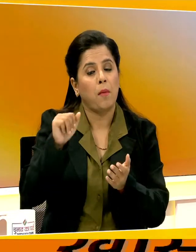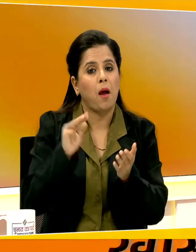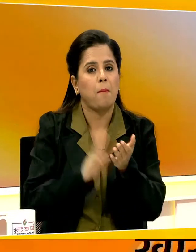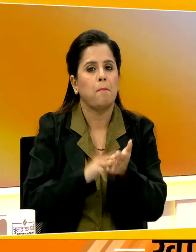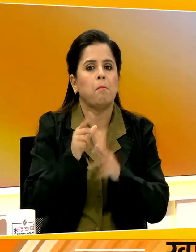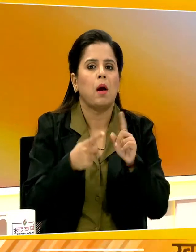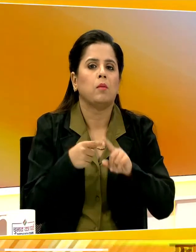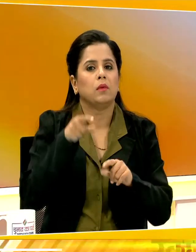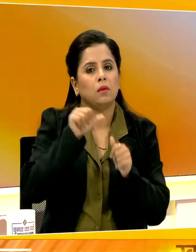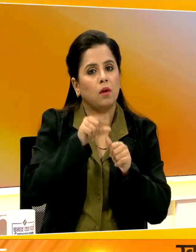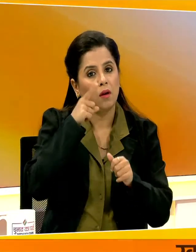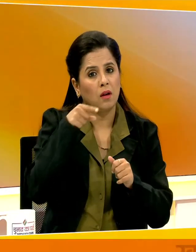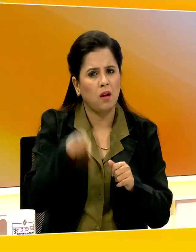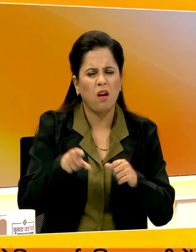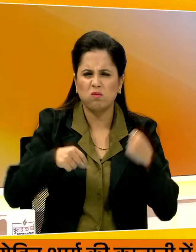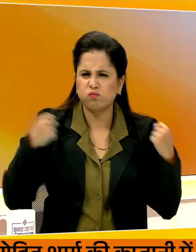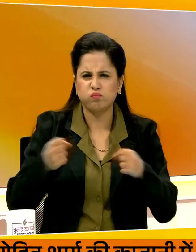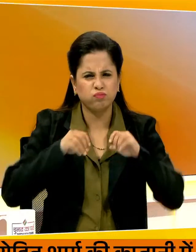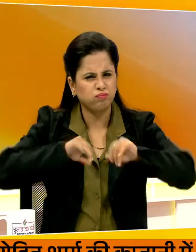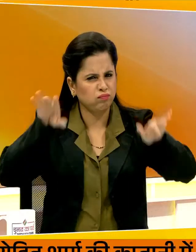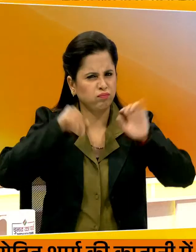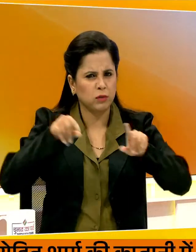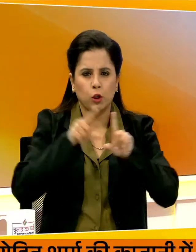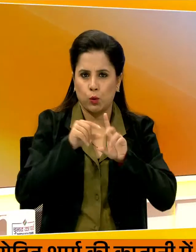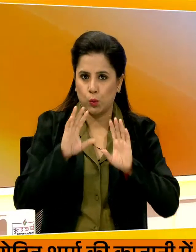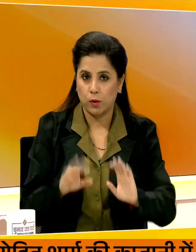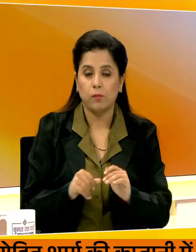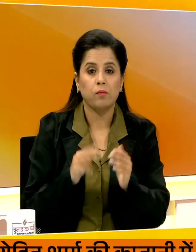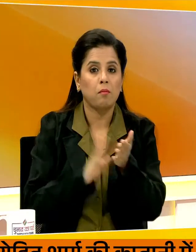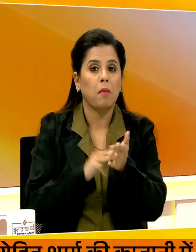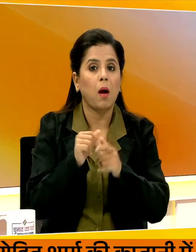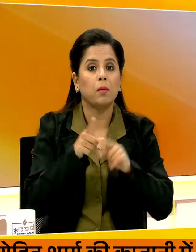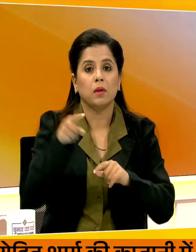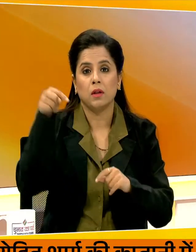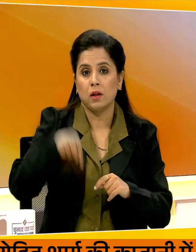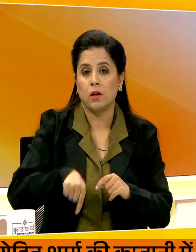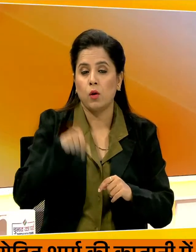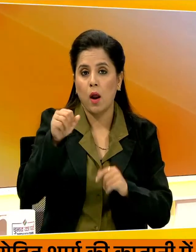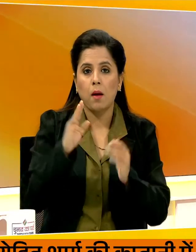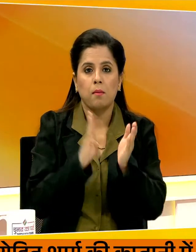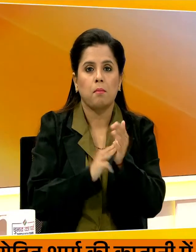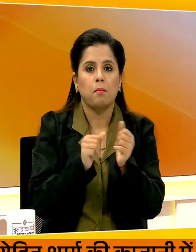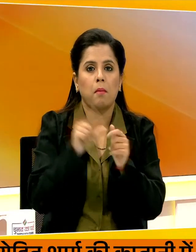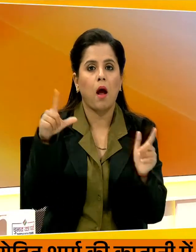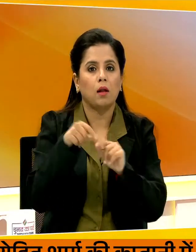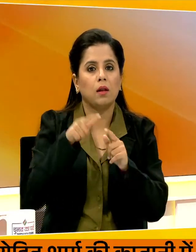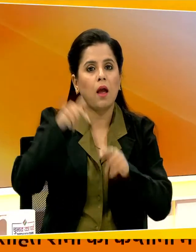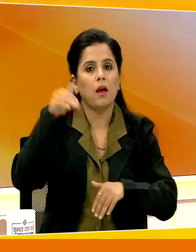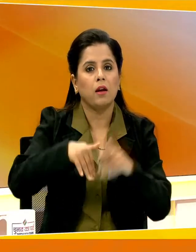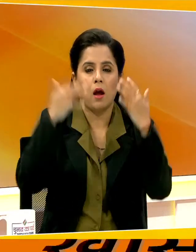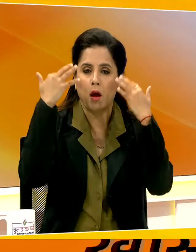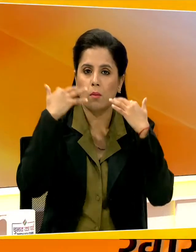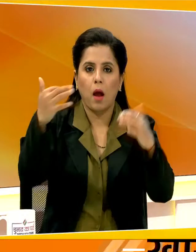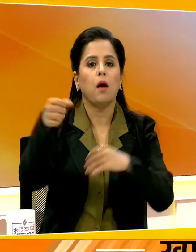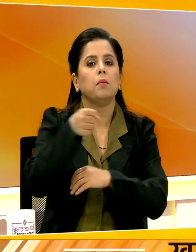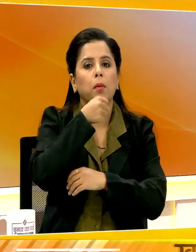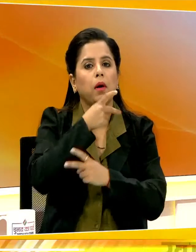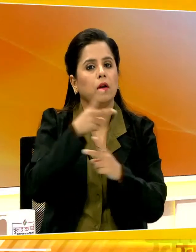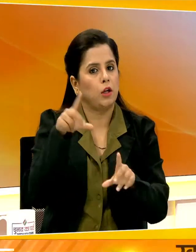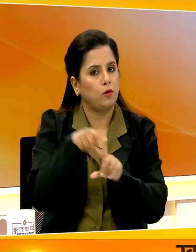ममता बनर्जी भी ताबड़तोड़ प्रचार में जुटी हुई हैं। ममता बनर्जी ने आज मालदा में चुनावी जनसभा की।